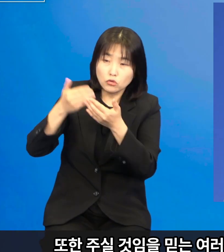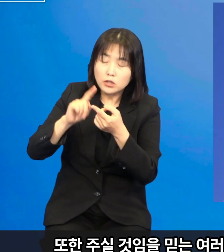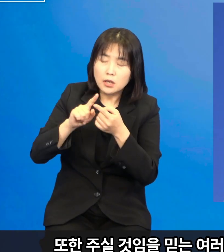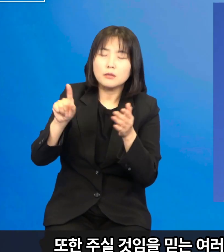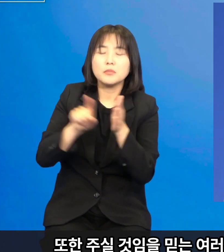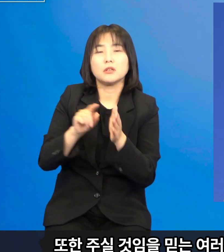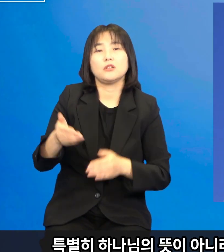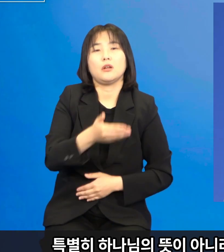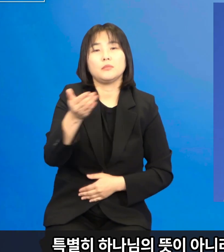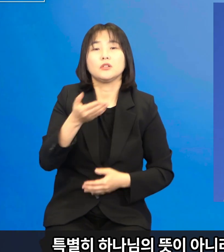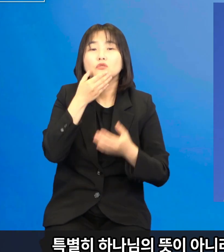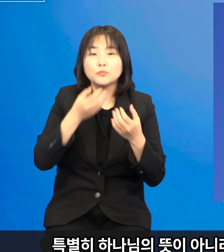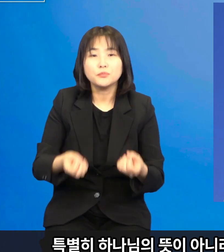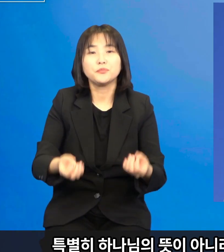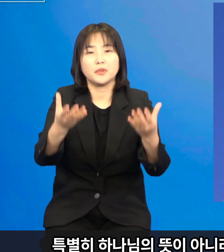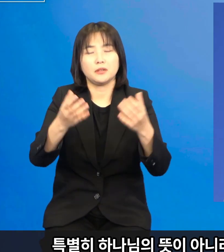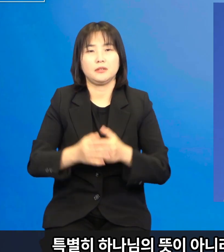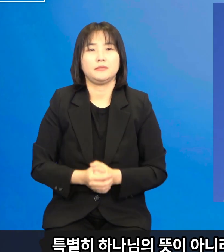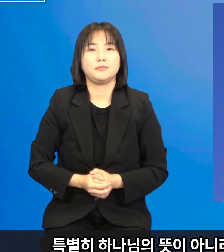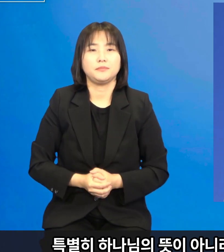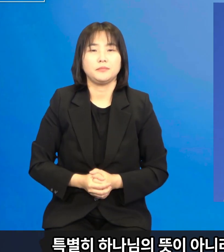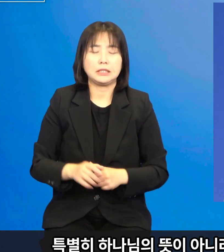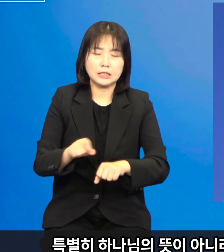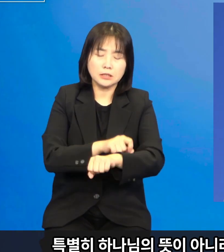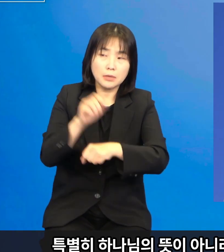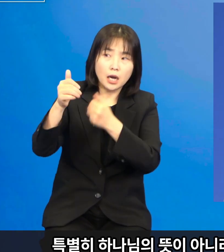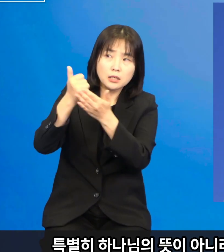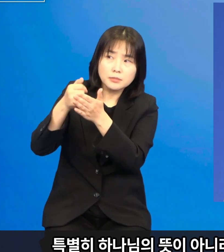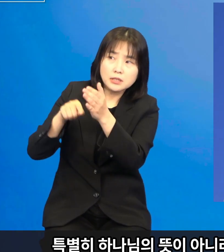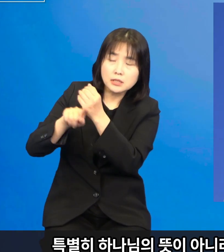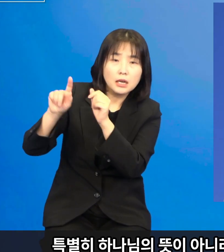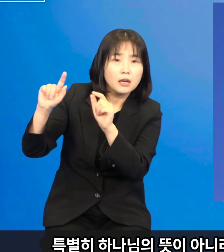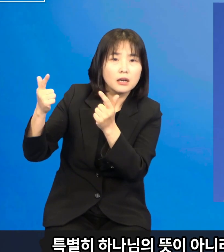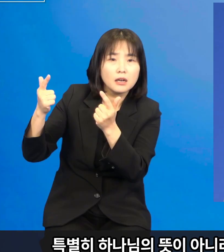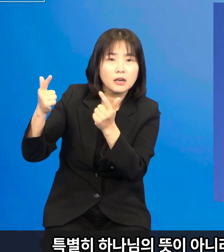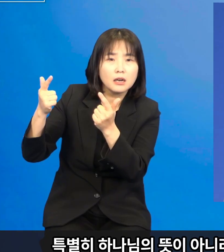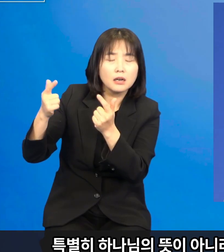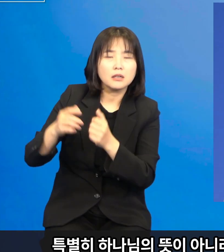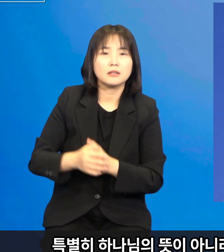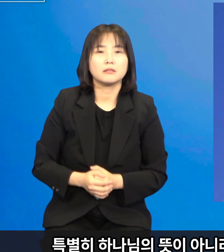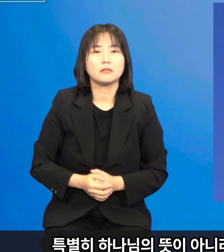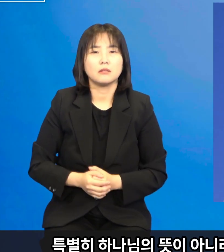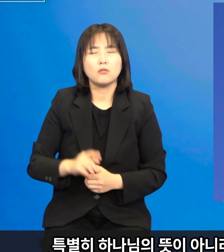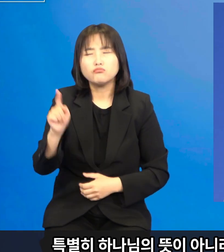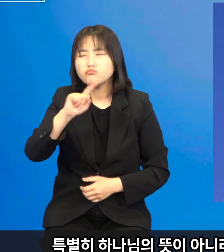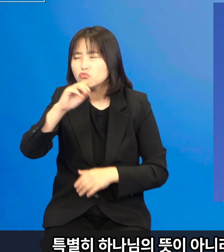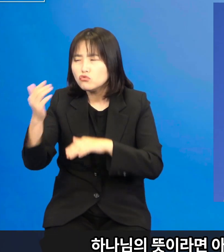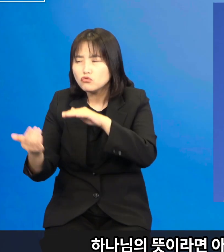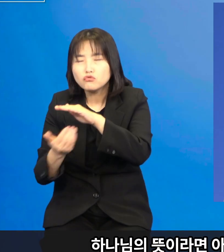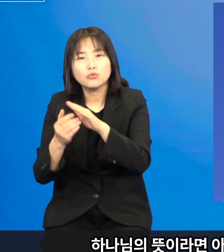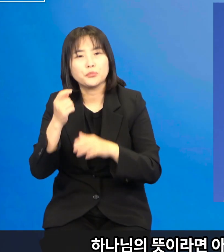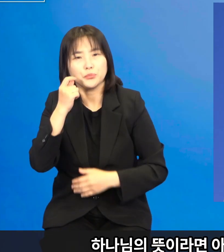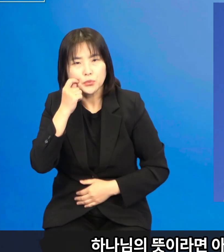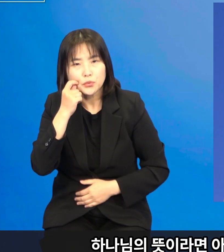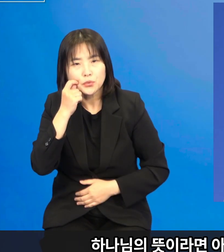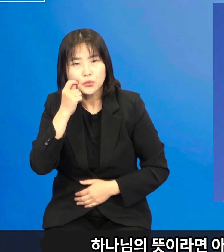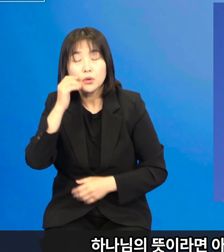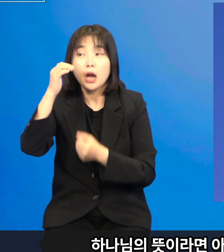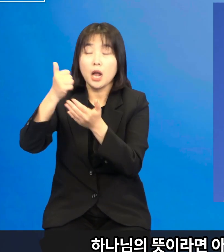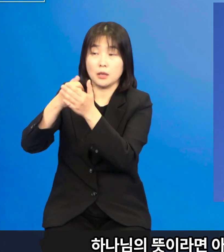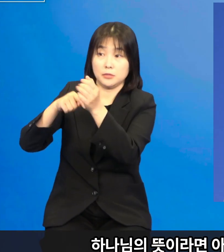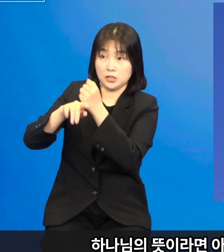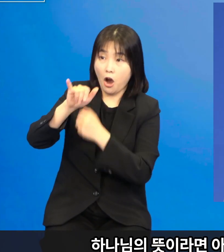축복합니다. 특별히 하나님의 뜻이 아니라면 아무것도 성취될 수 없고 하나님의